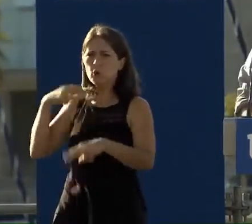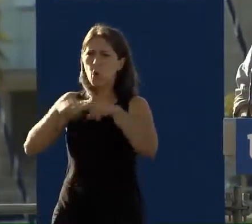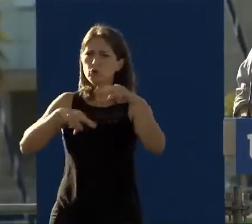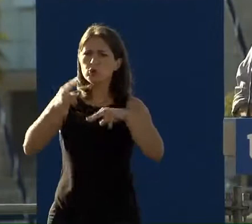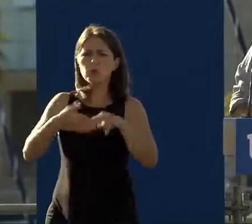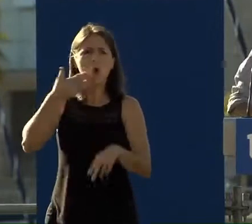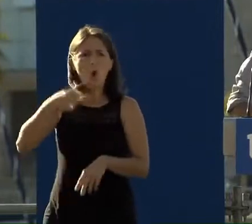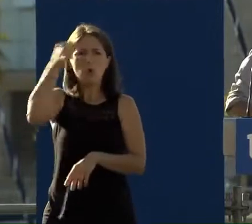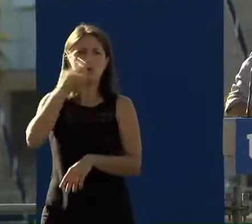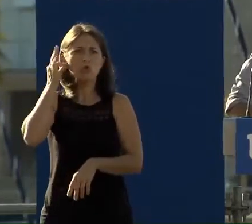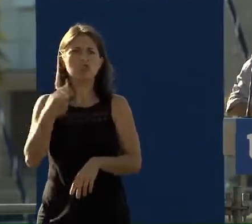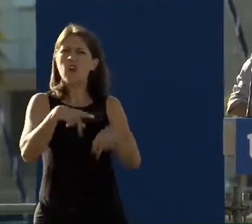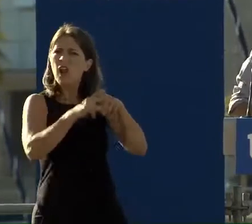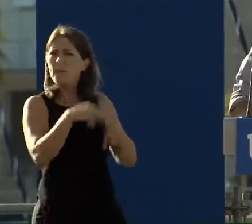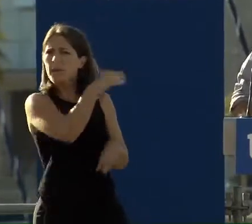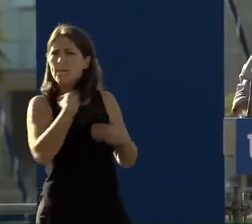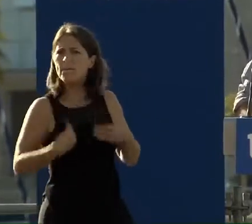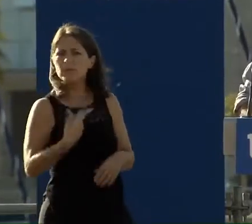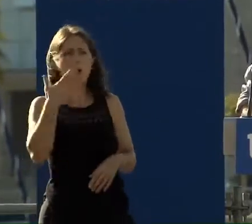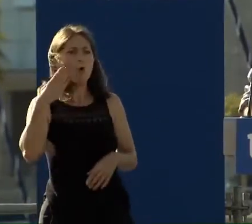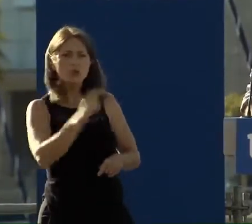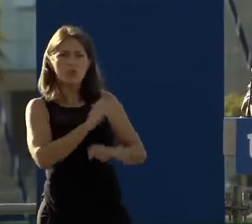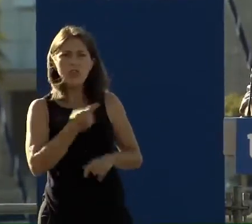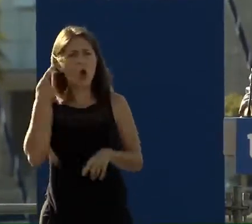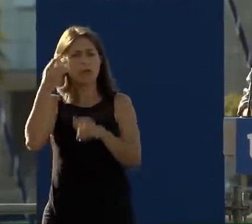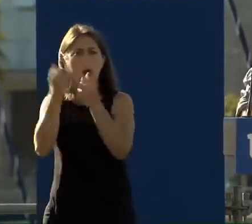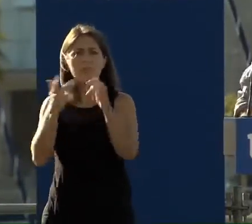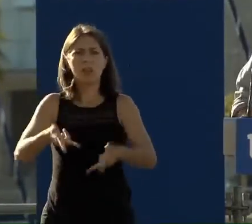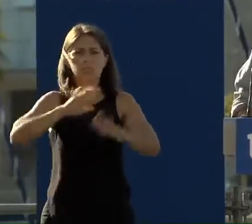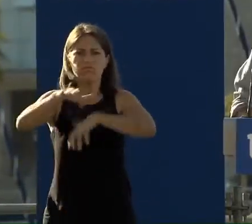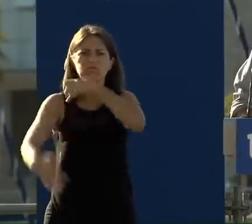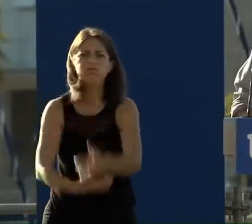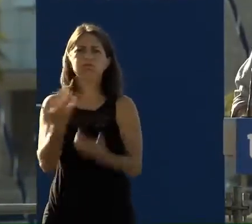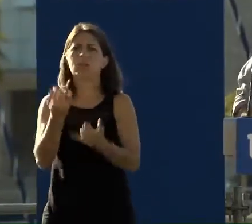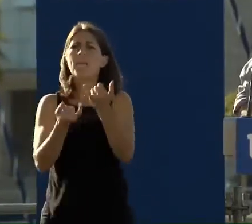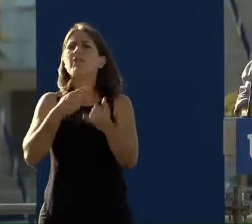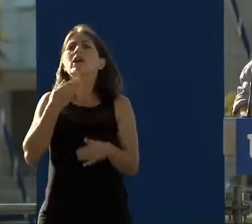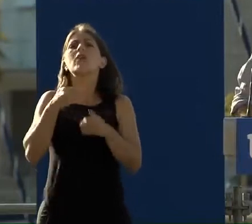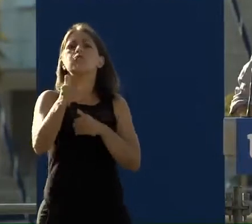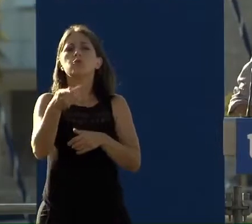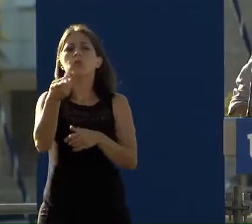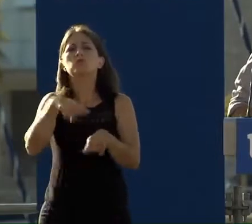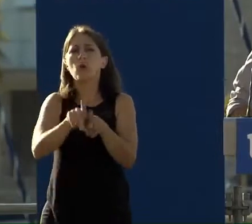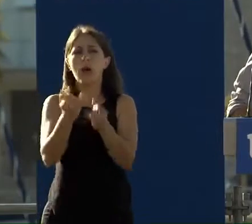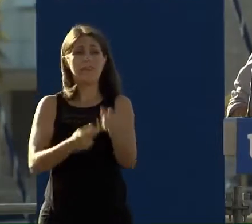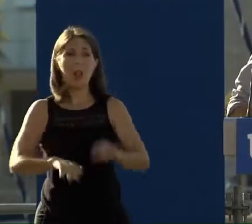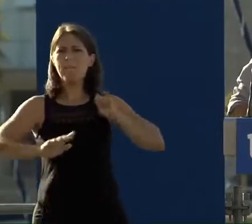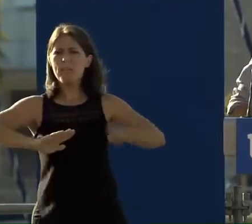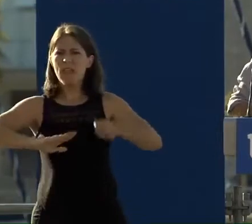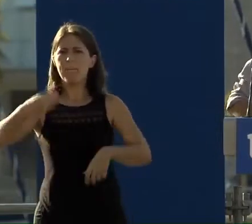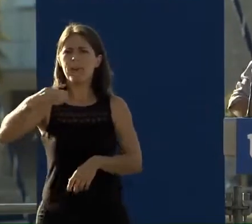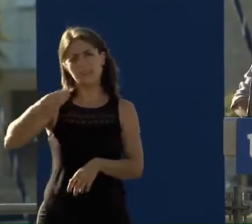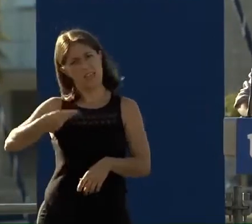orgullosas deste instrumento para a revolución democrática no noso país, deste instrumento que vai permitir que Luis Villares sexa o